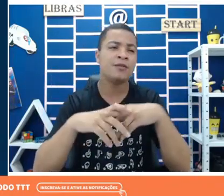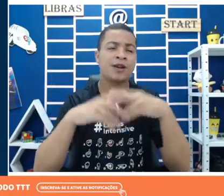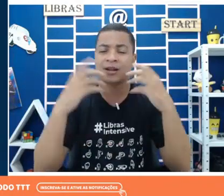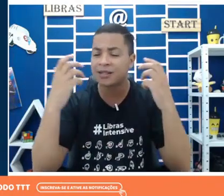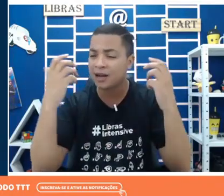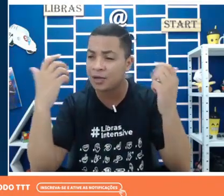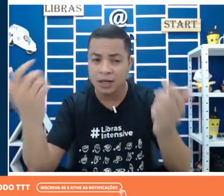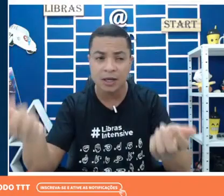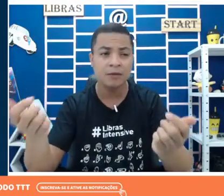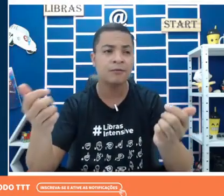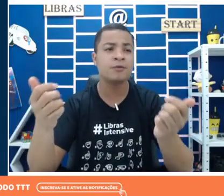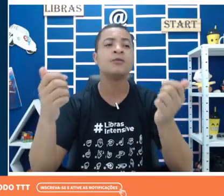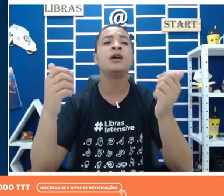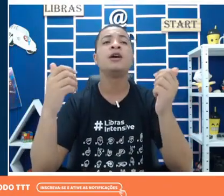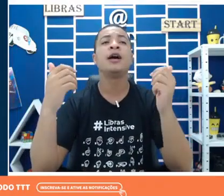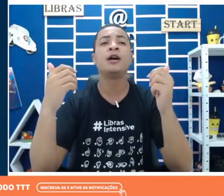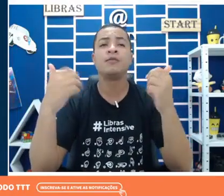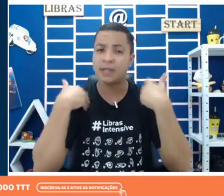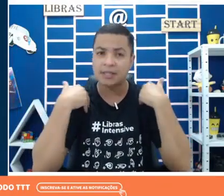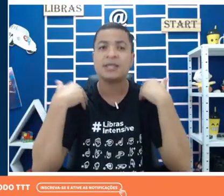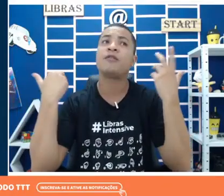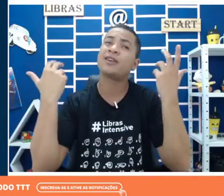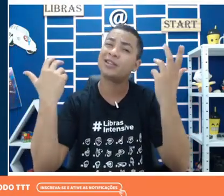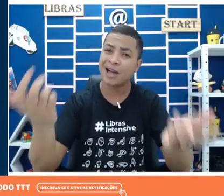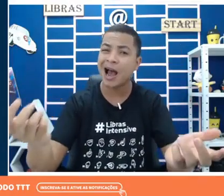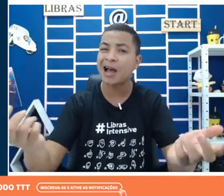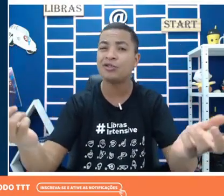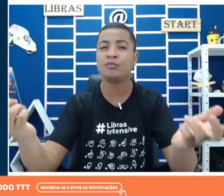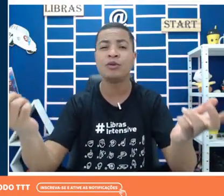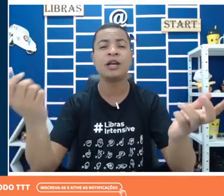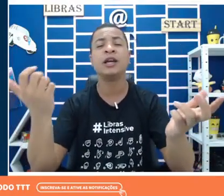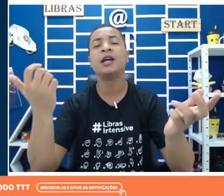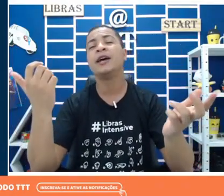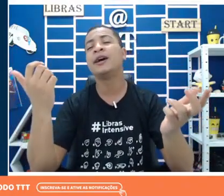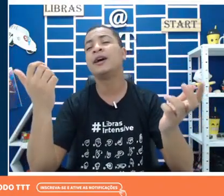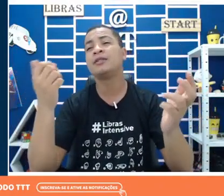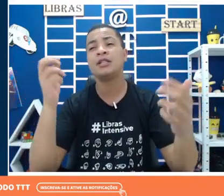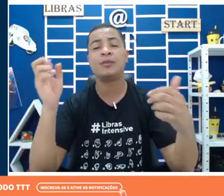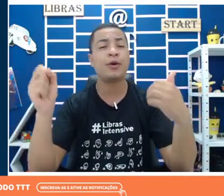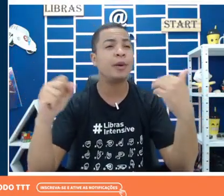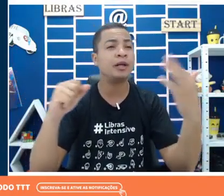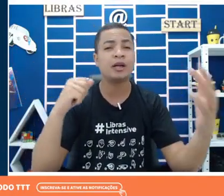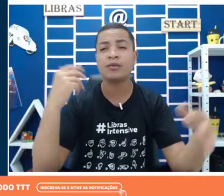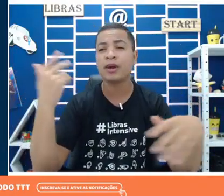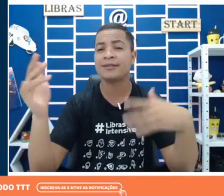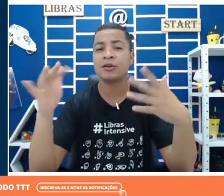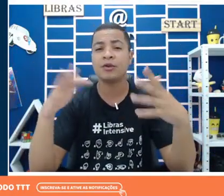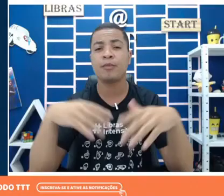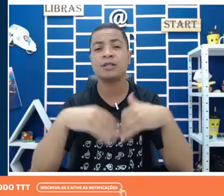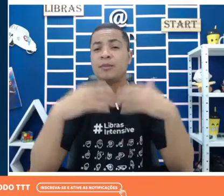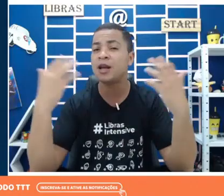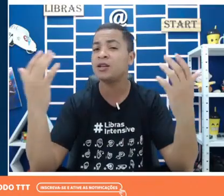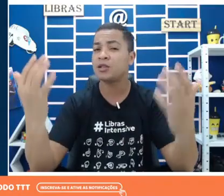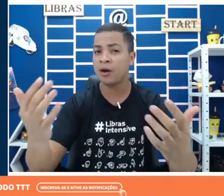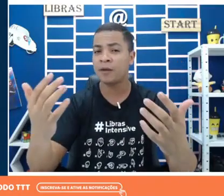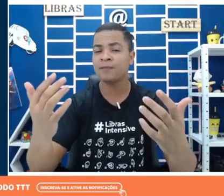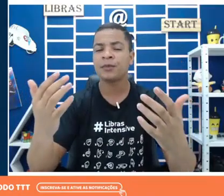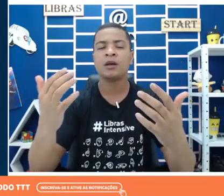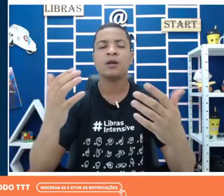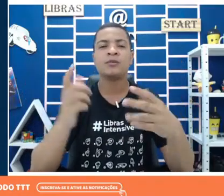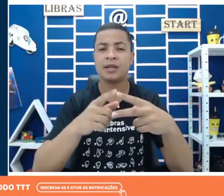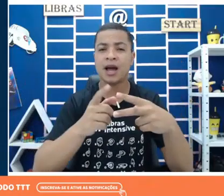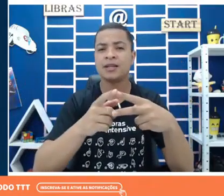classificador. Fica cansativo, vou ser sincero, fica chato, porque você se preocupa tanto com o classificador que pode se perder na